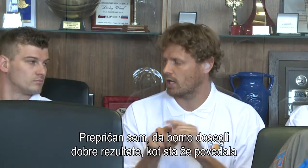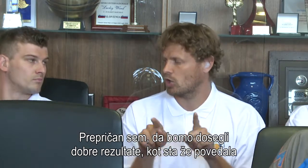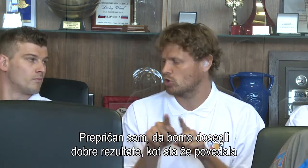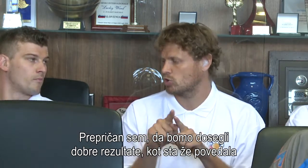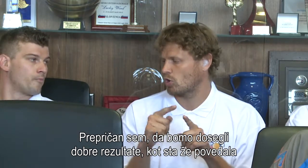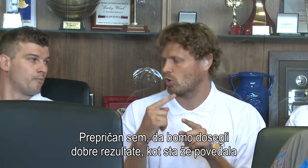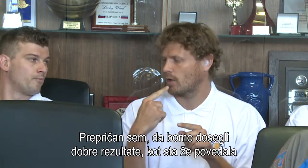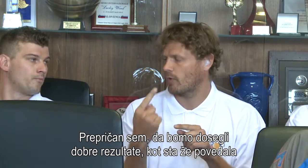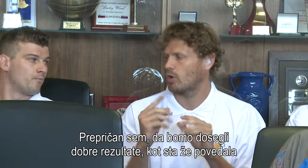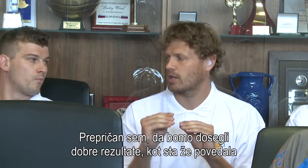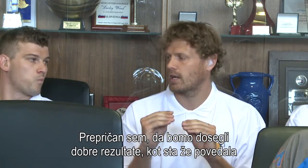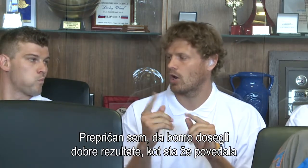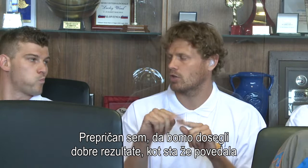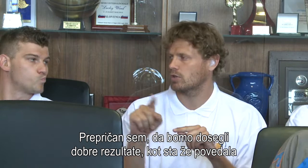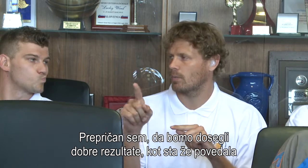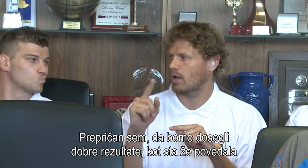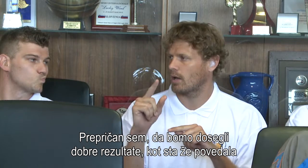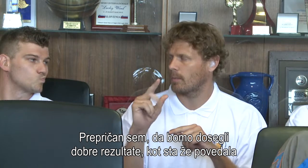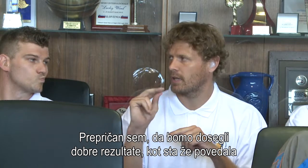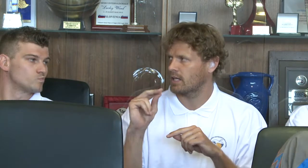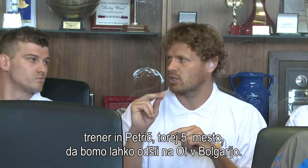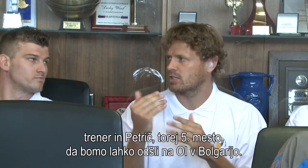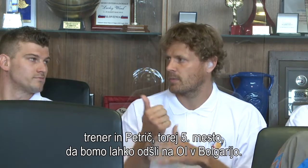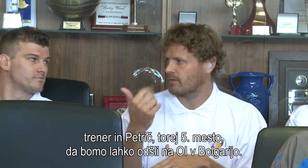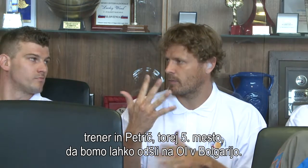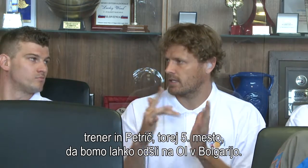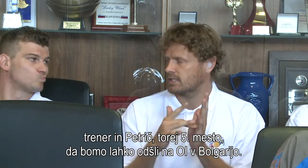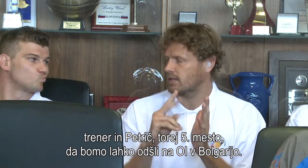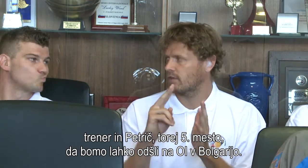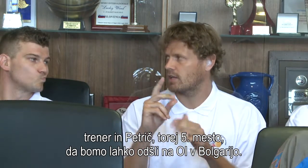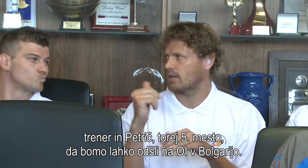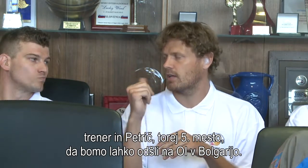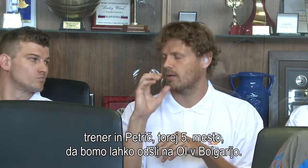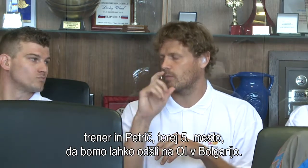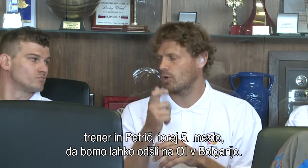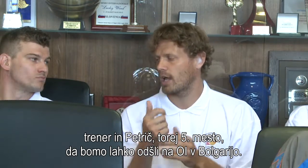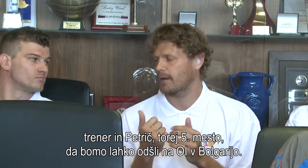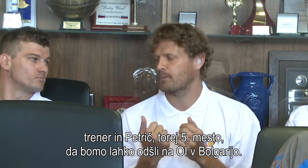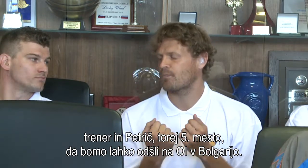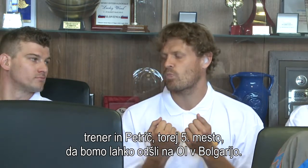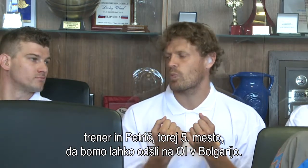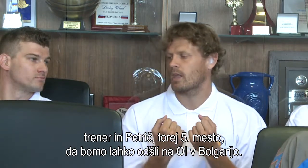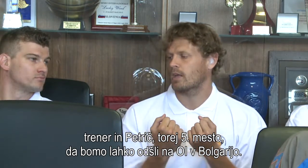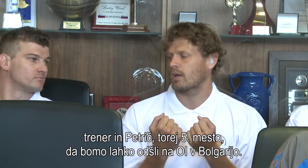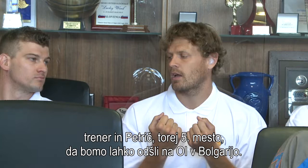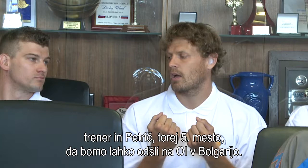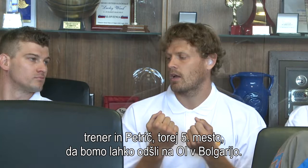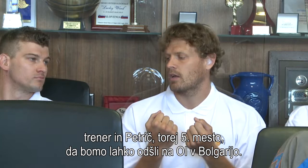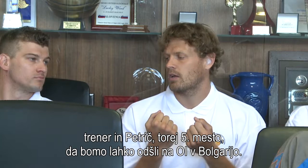želim, da bomo dosegli dobre rezultate, tako kot je povedal trener oziroma gospod Petrič. Torej 5. mesto, da bomo lahko šli